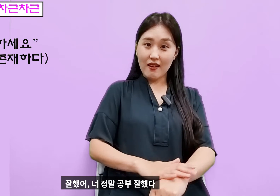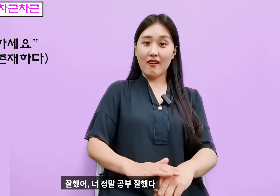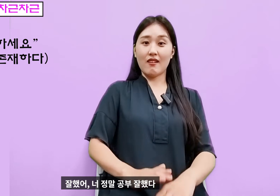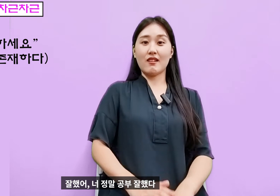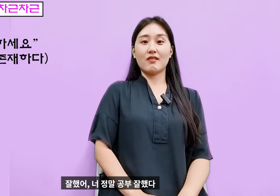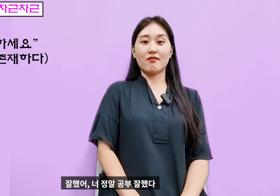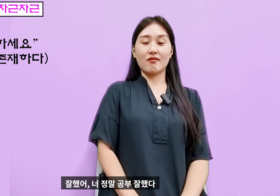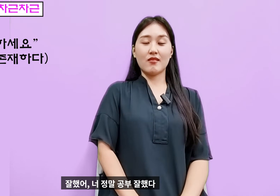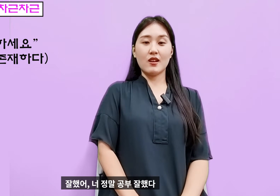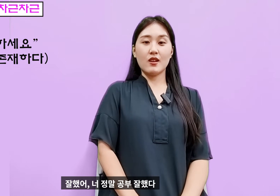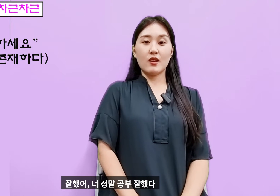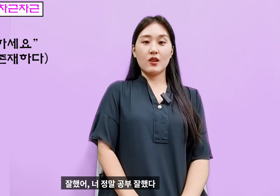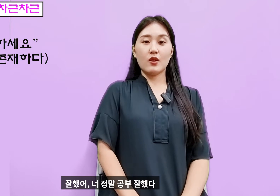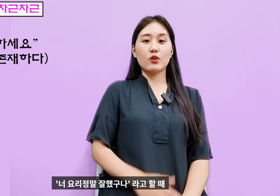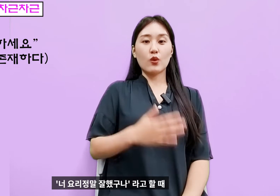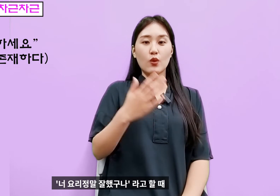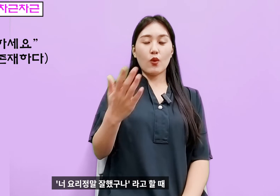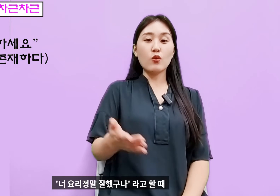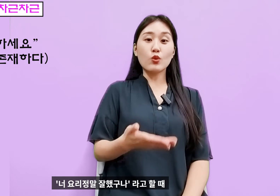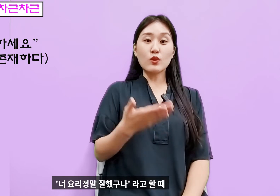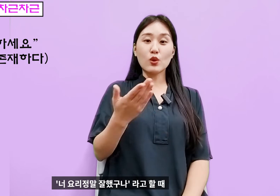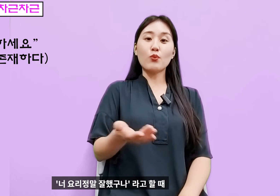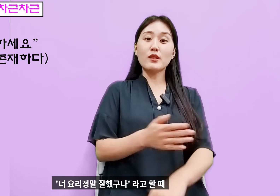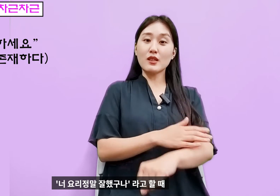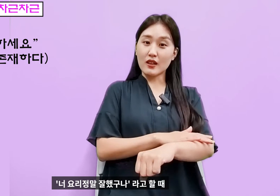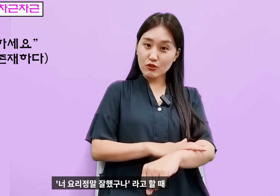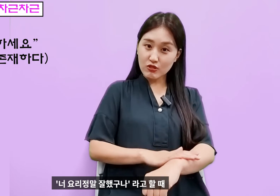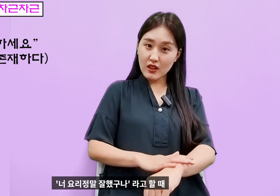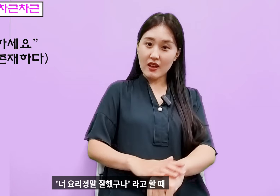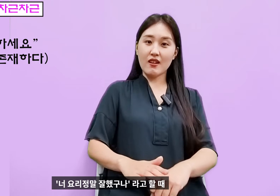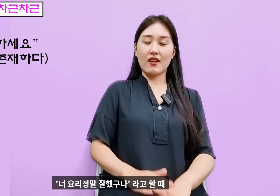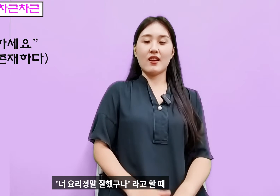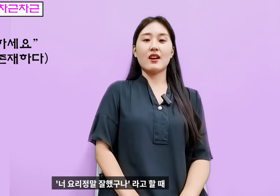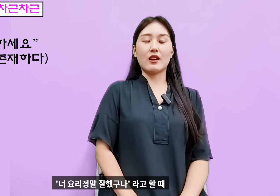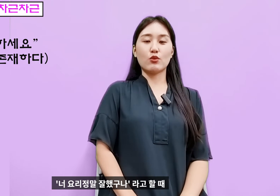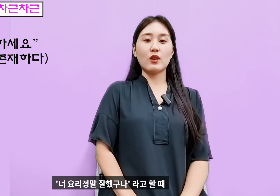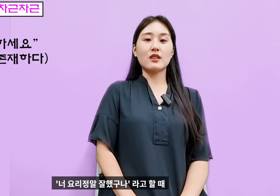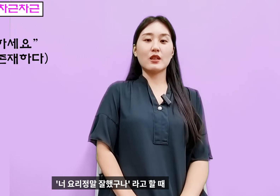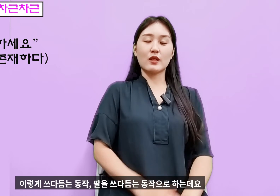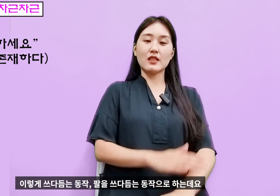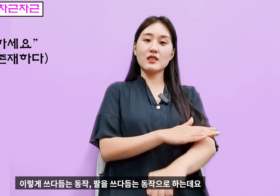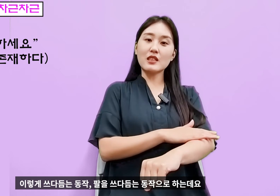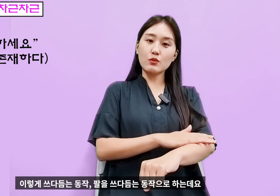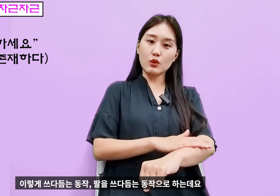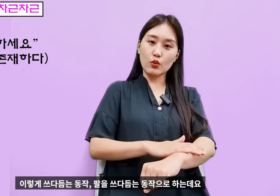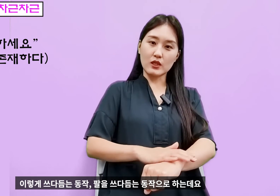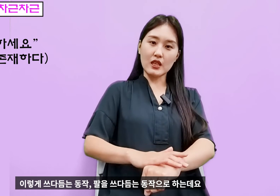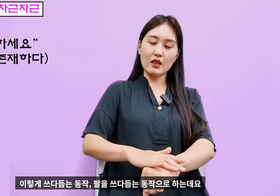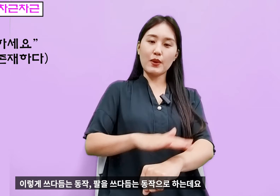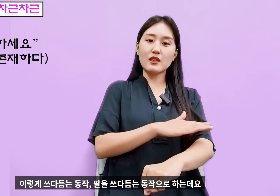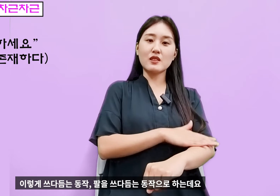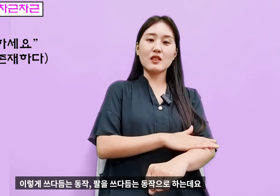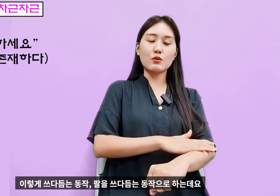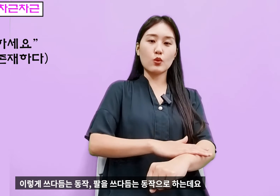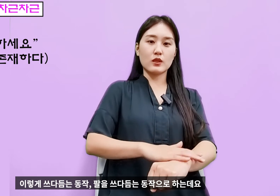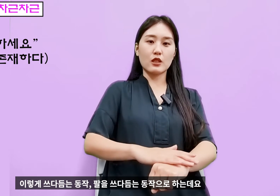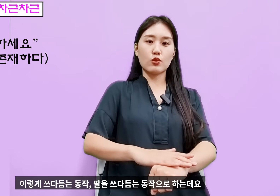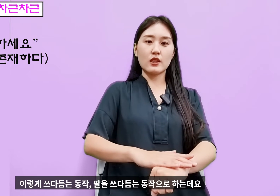잘했다. 너, 요리 정말 잘했구나. 라고 할 때 이렇게 쓰다듬는 동작, 팔을 쓰다듬는 동작으로